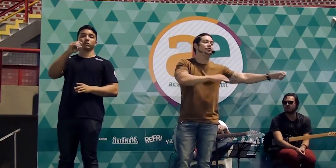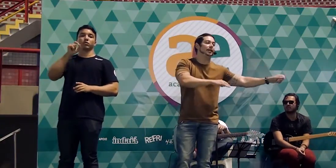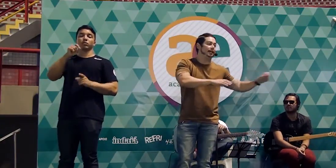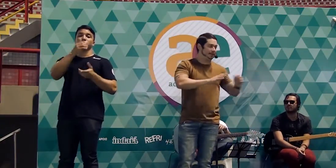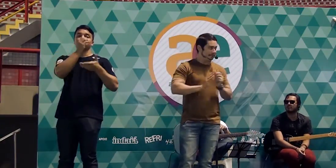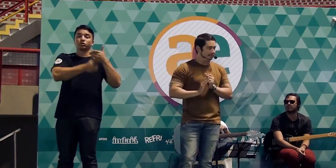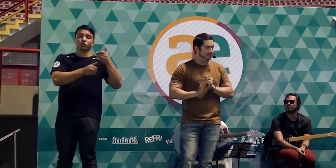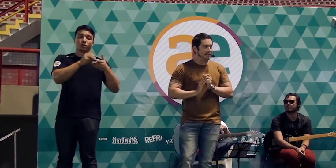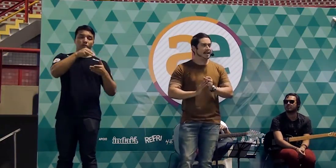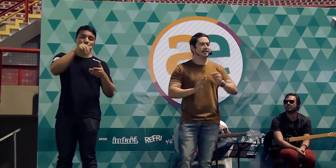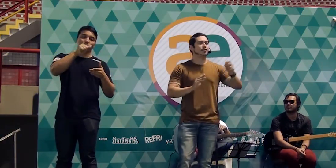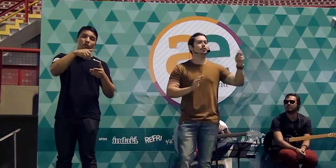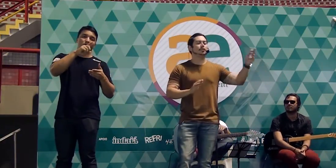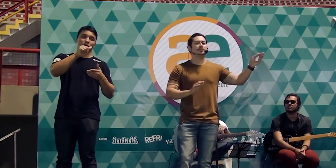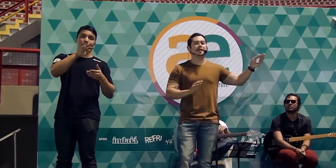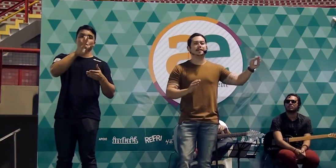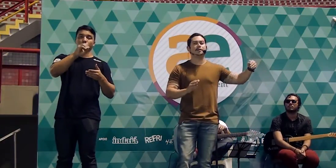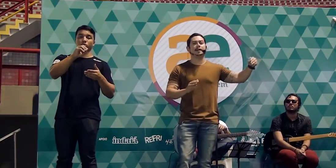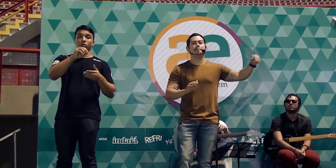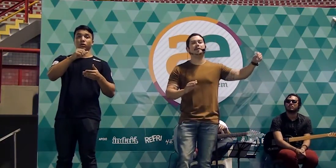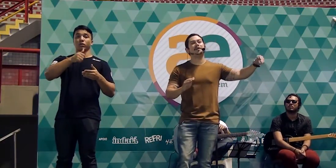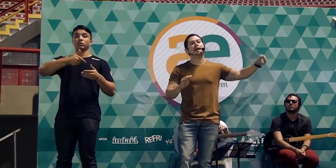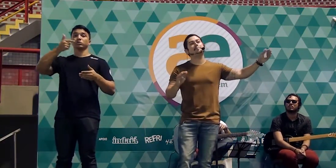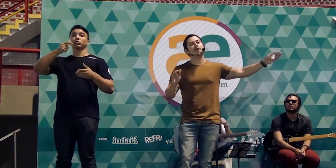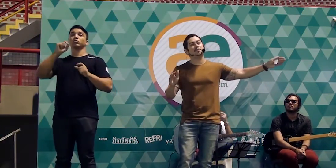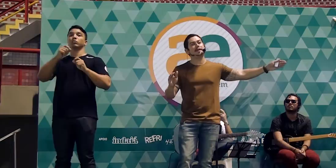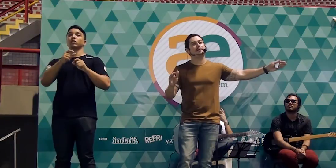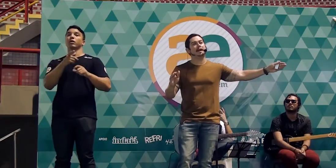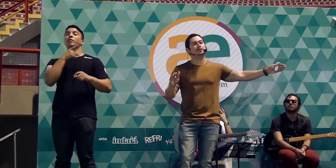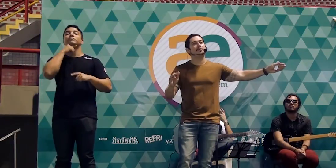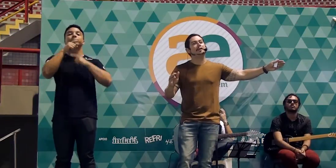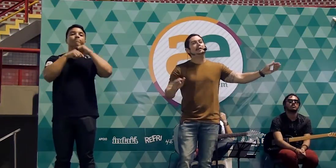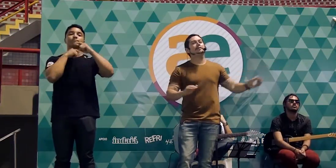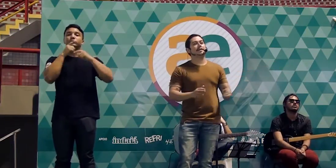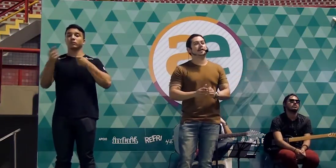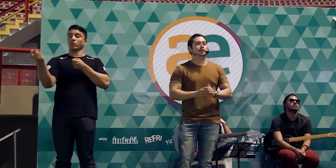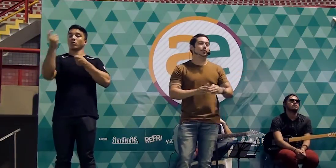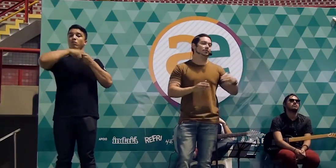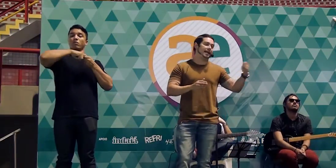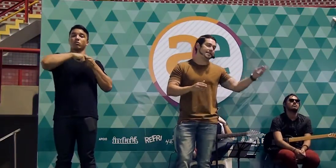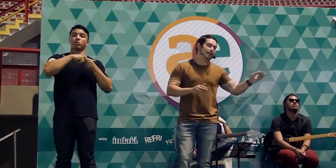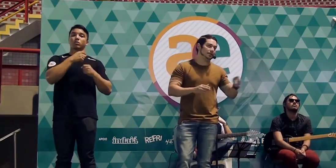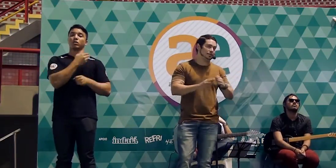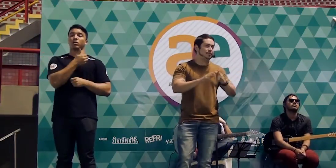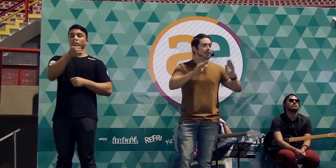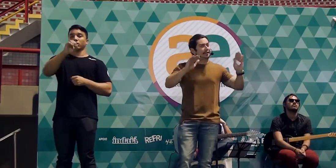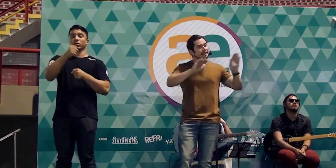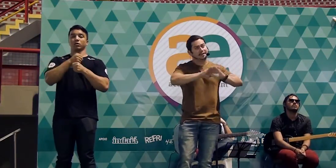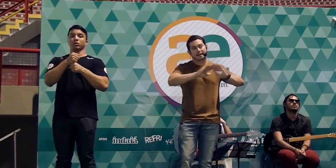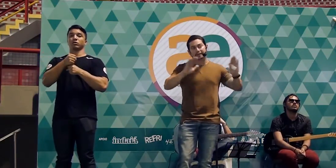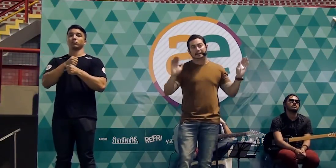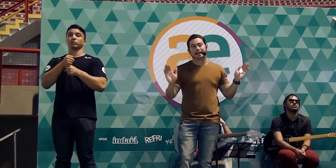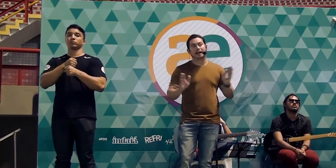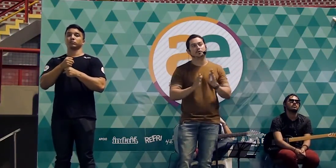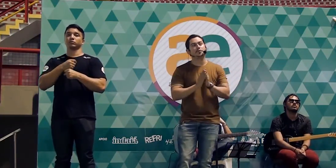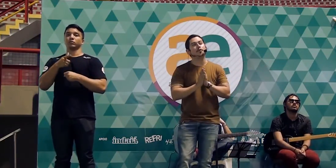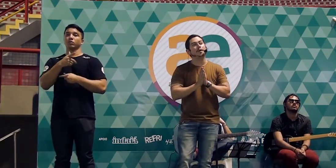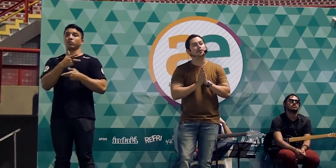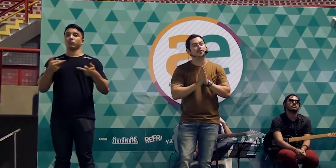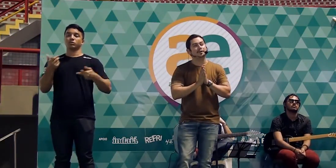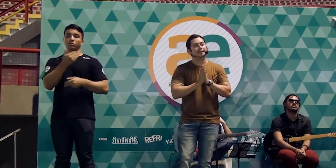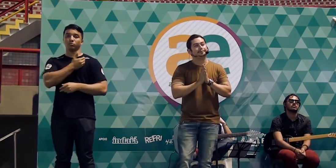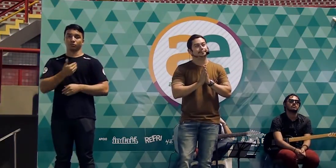o mandato dele, e a segunda condenação, que era para ele ficar impossibilitado, tá certo, por 10 anos de poder se candidatar a